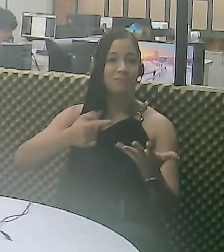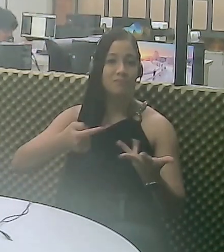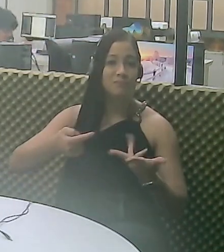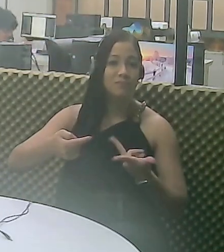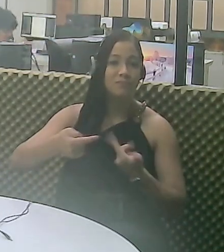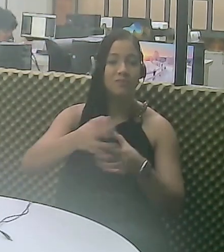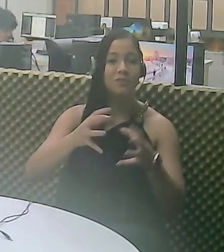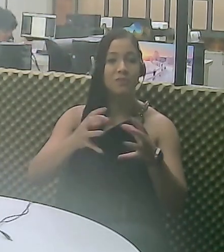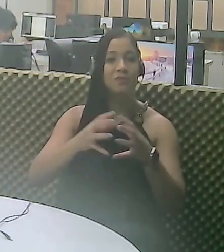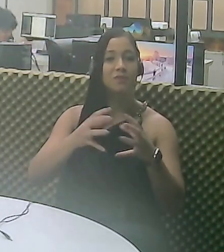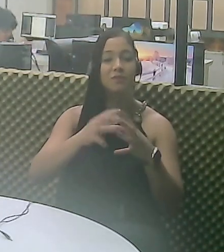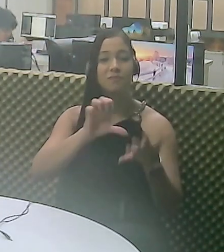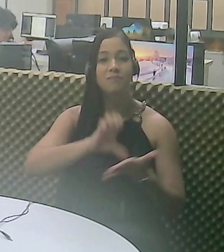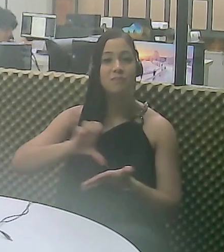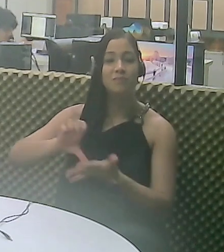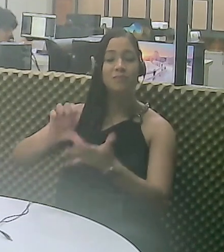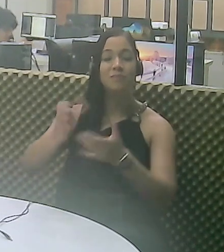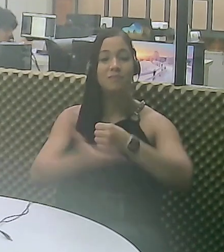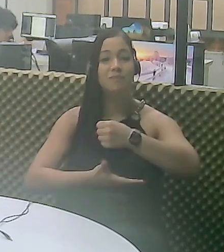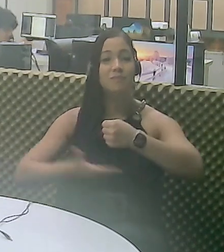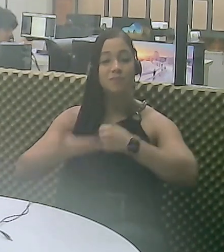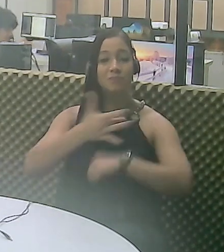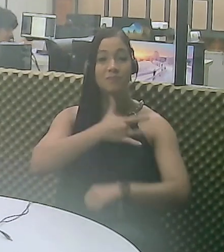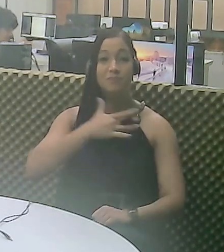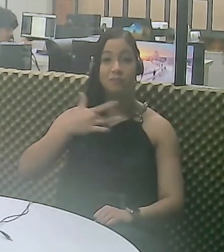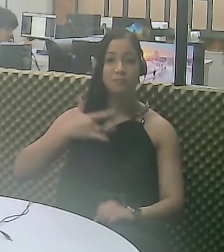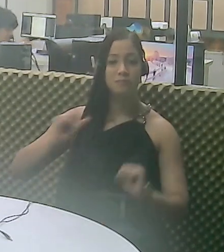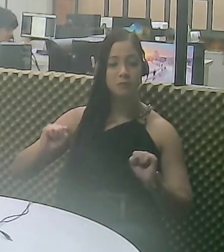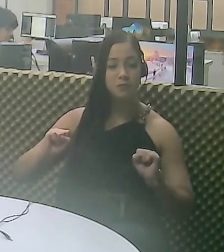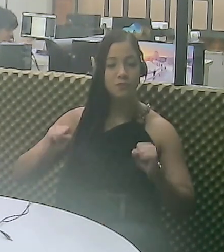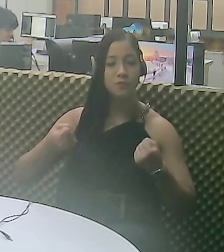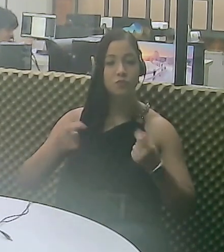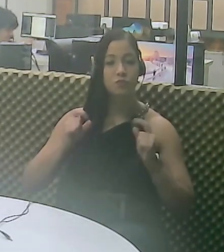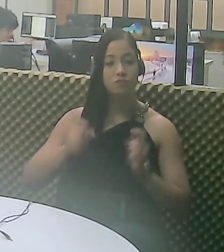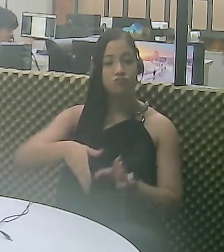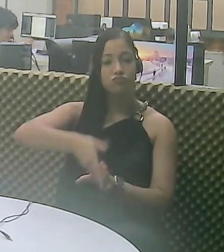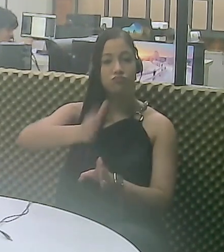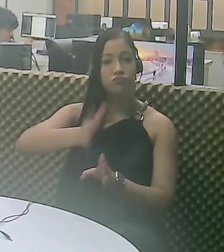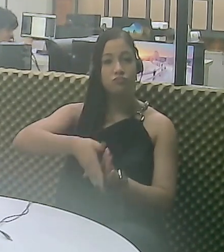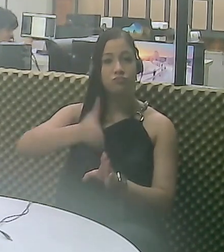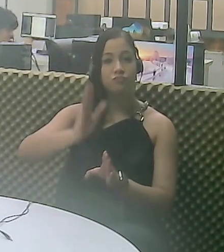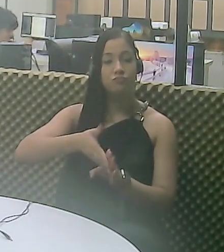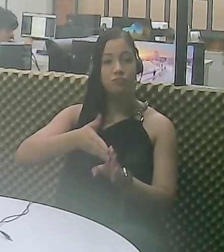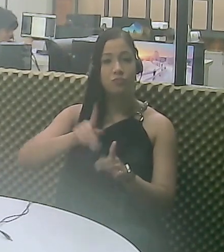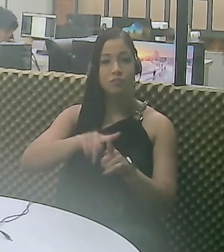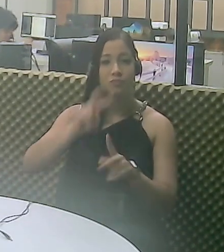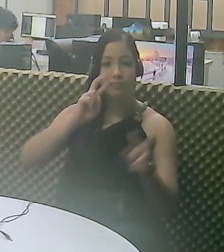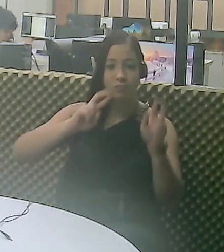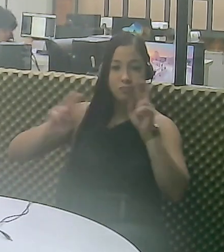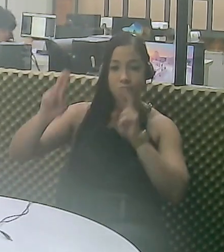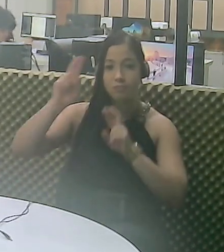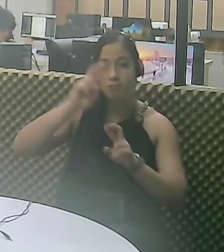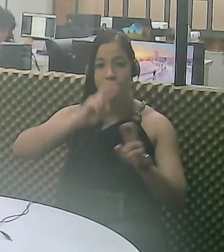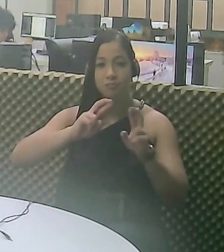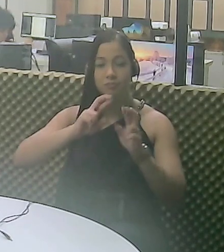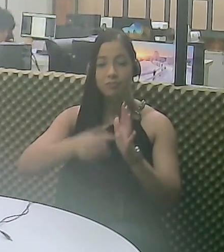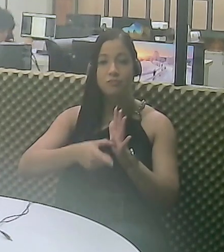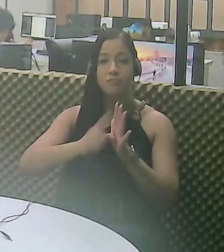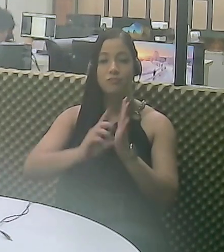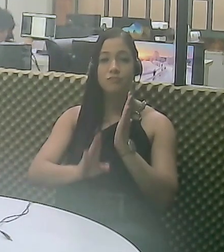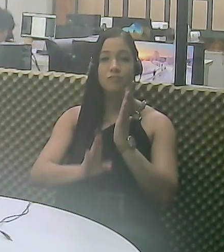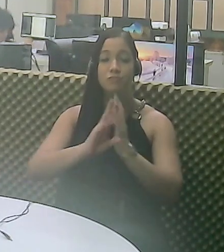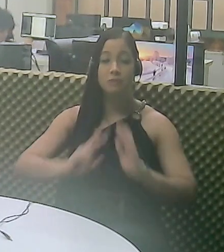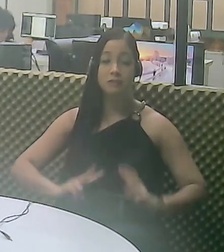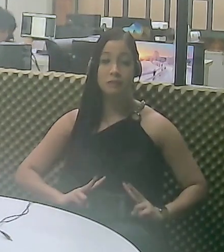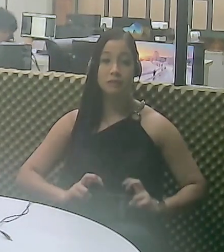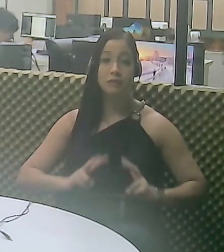pelas equipes das unidades básicas de saúde para fortalecer as recomendações do rastreamento e diagnóstico precoce dos